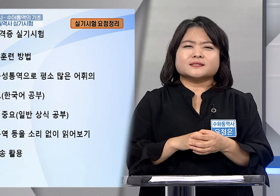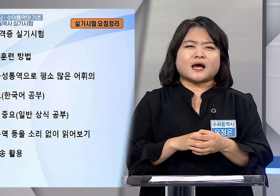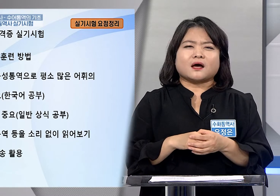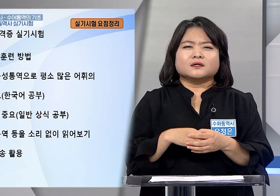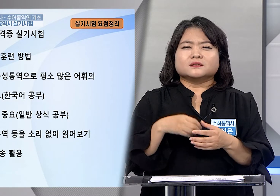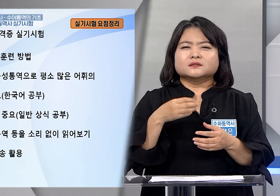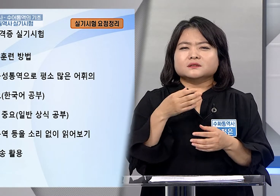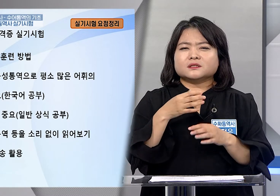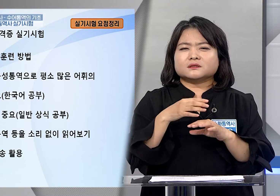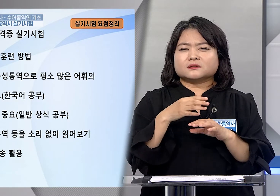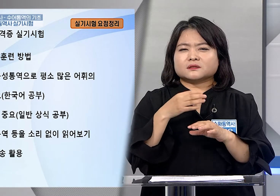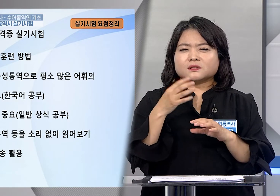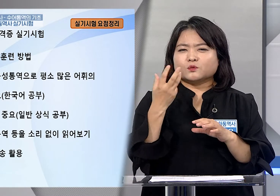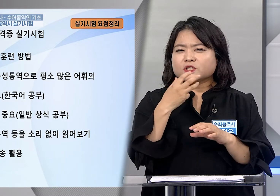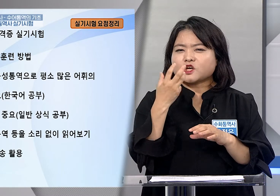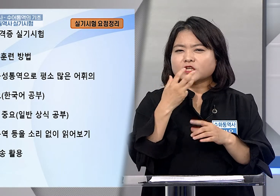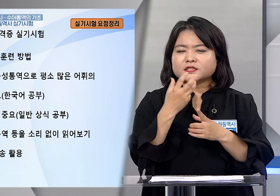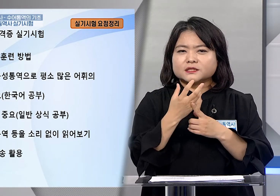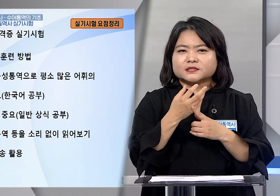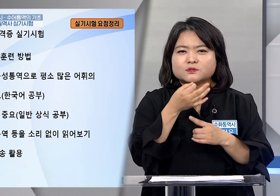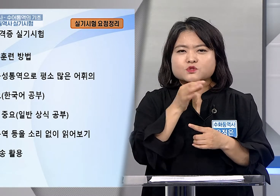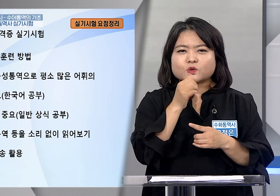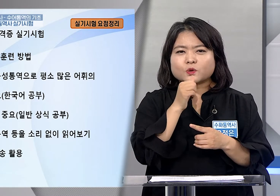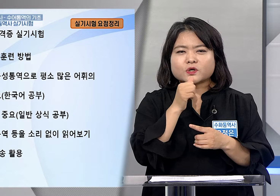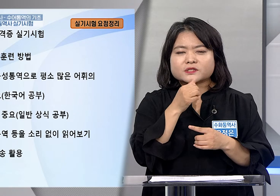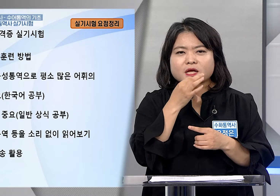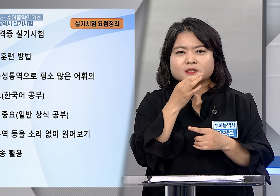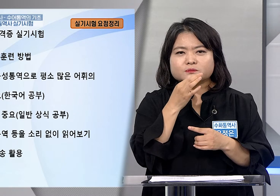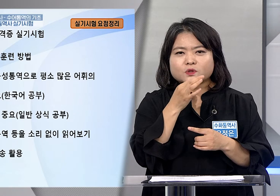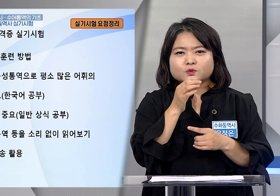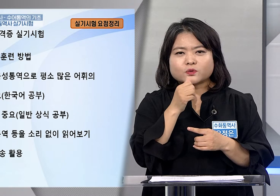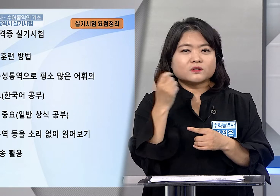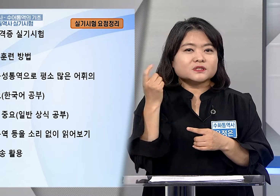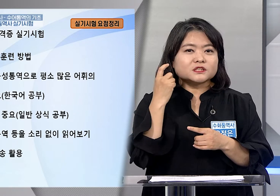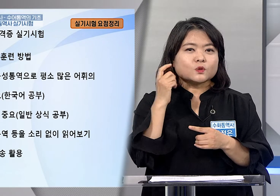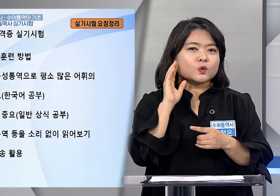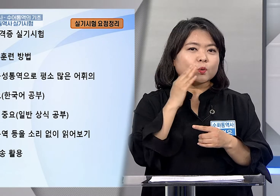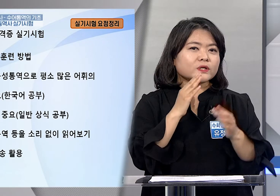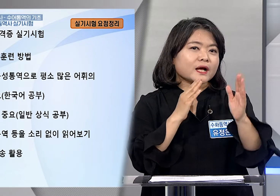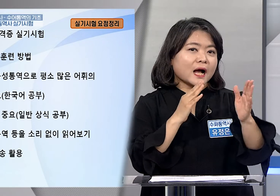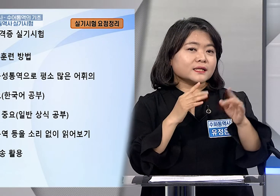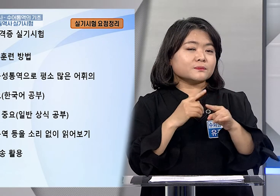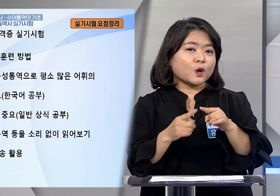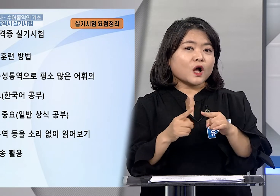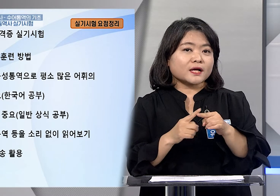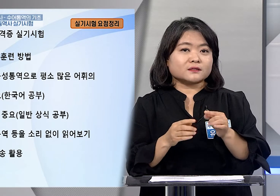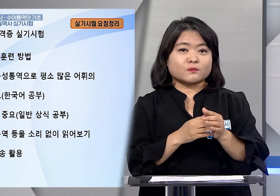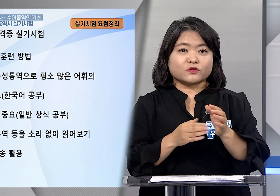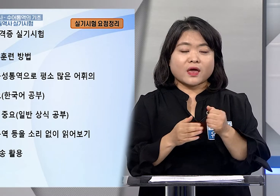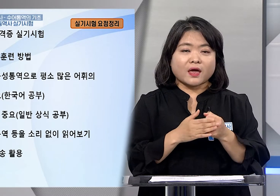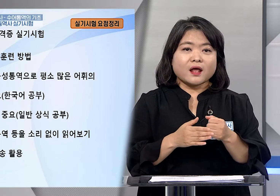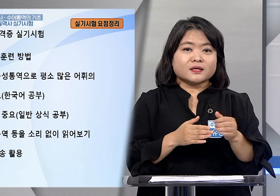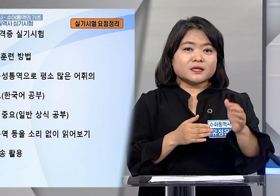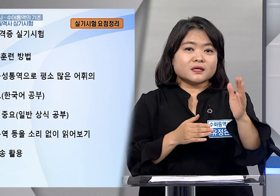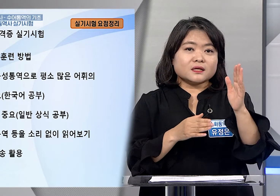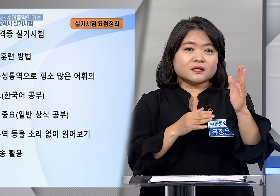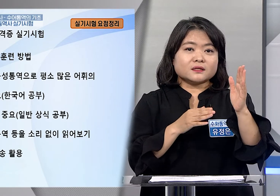자, 우리 청인들은 음성 통역자의 음성 통역을 듣고 농인의 강의를 평가하기 때문에